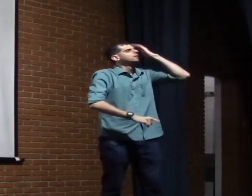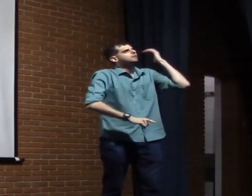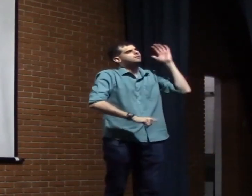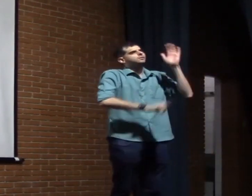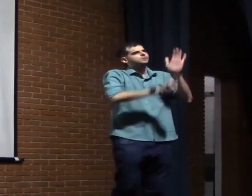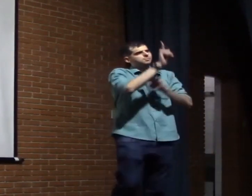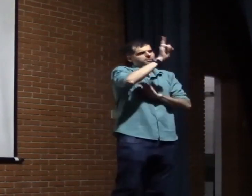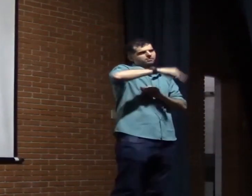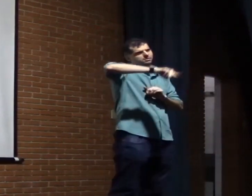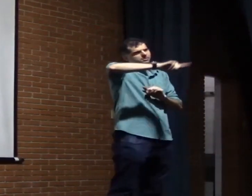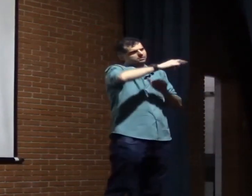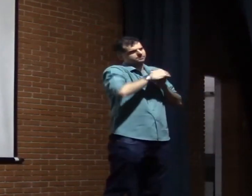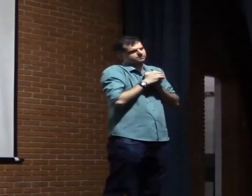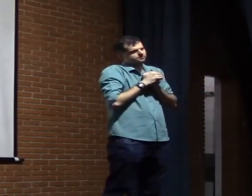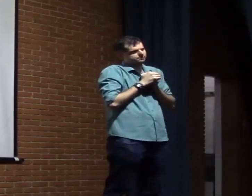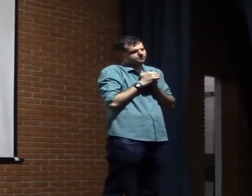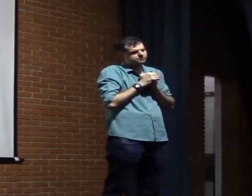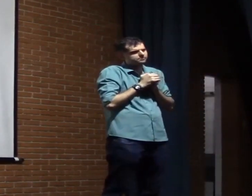Aí eu pergunto aqui para vocês, né?